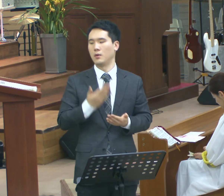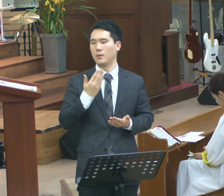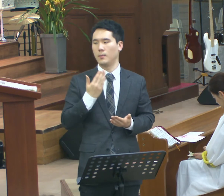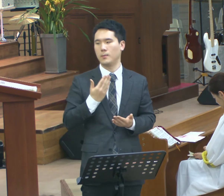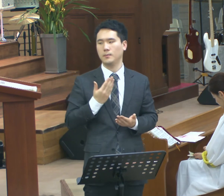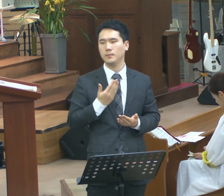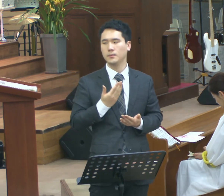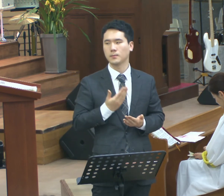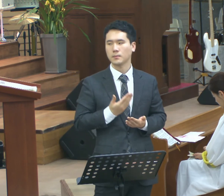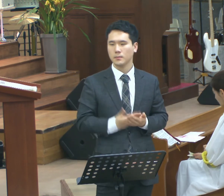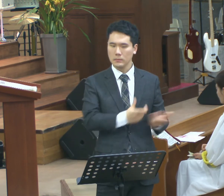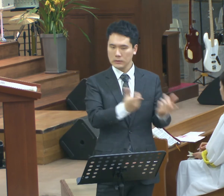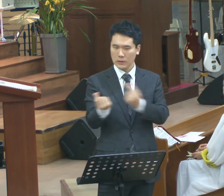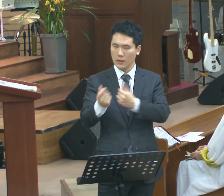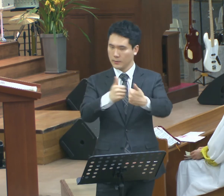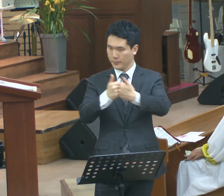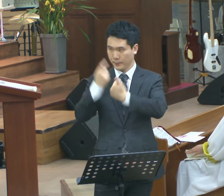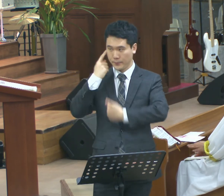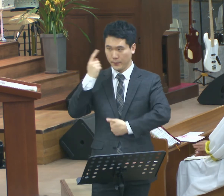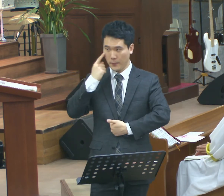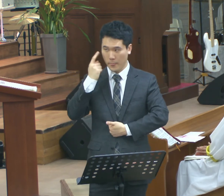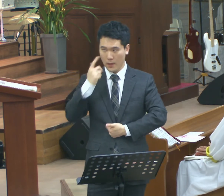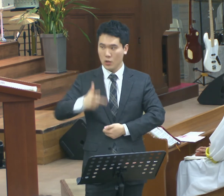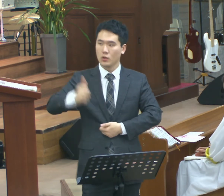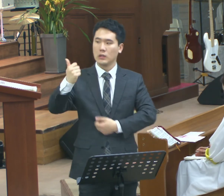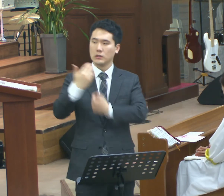녹여주소서. 같이 부릅니다. 주의